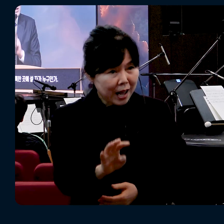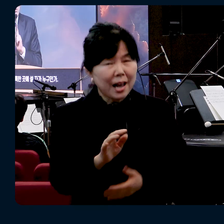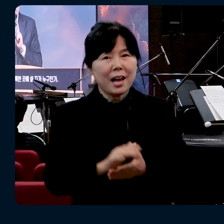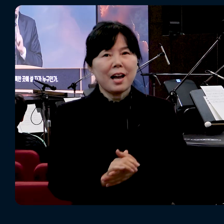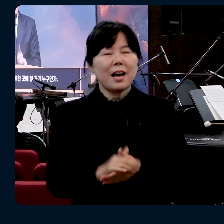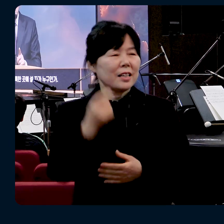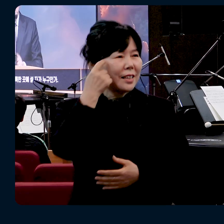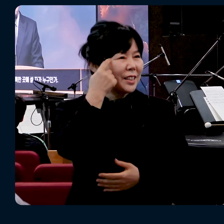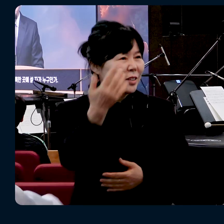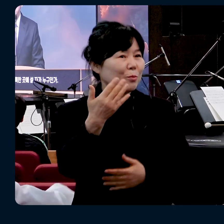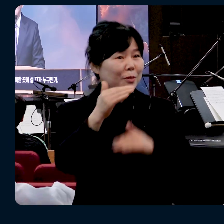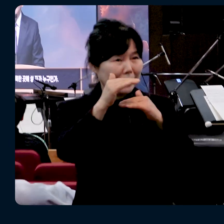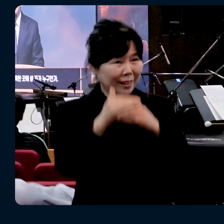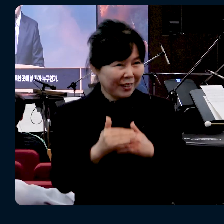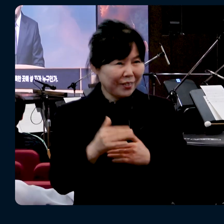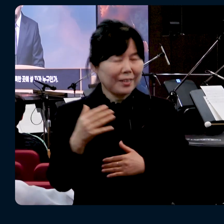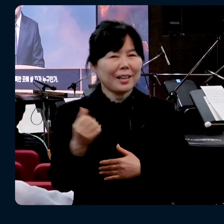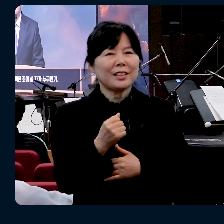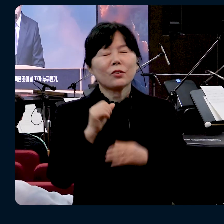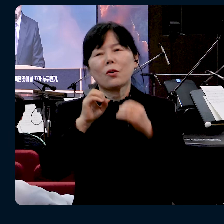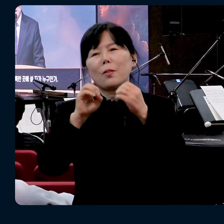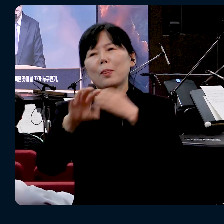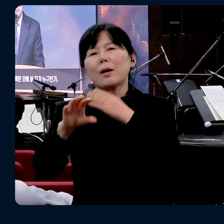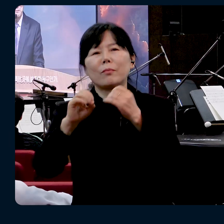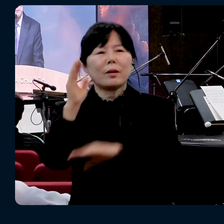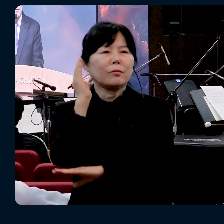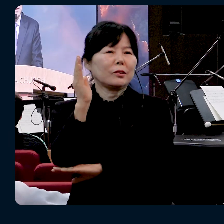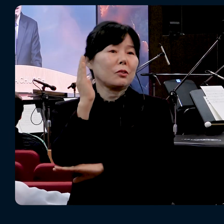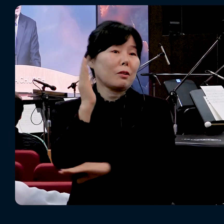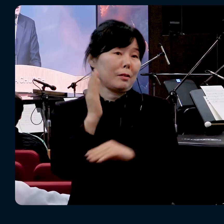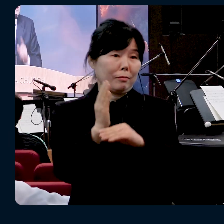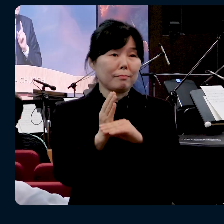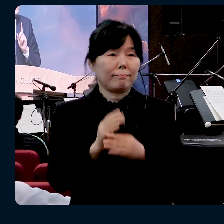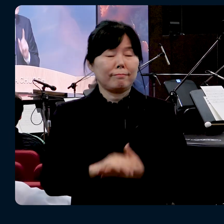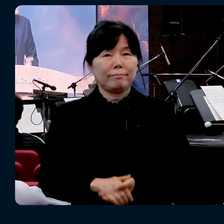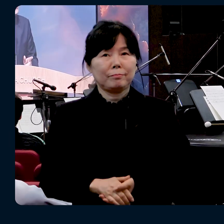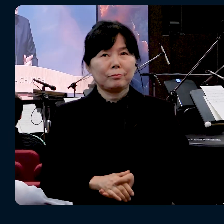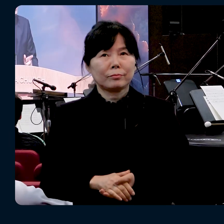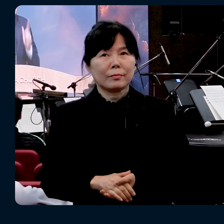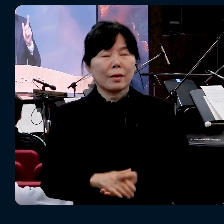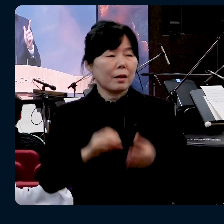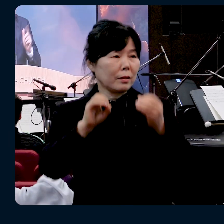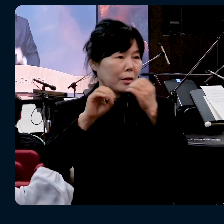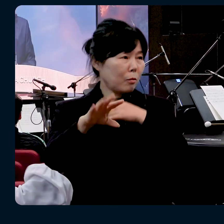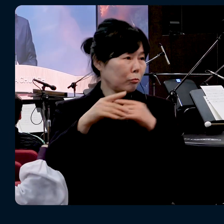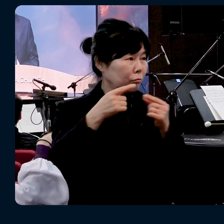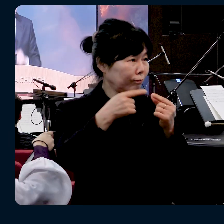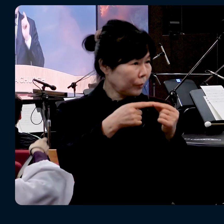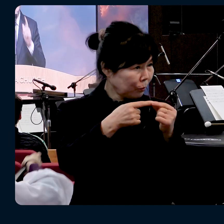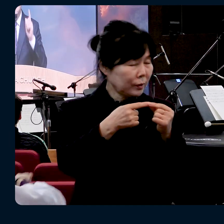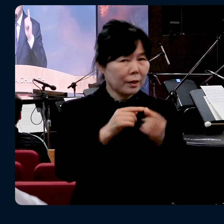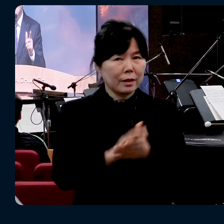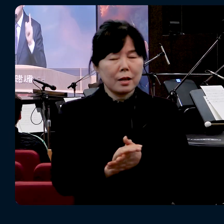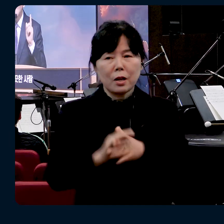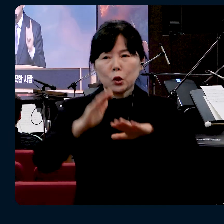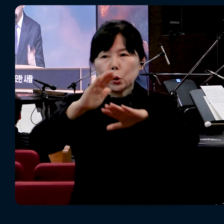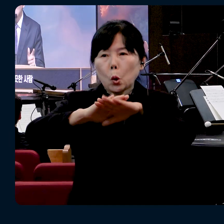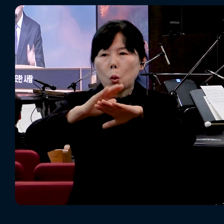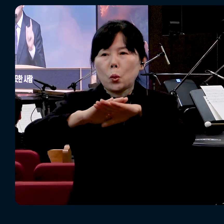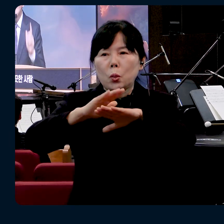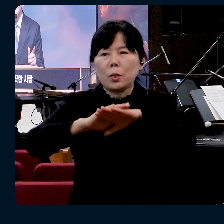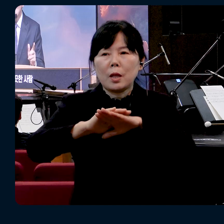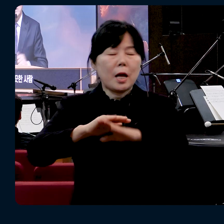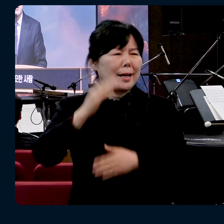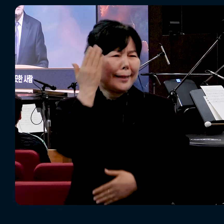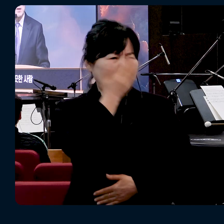이 질문에 대하여 대답을 하고 있습니다. 이에 대한 대답으로 제일 먼저 손이 깨끗한